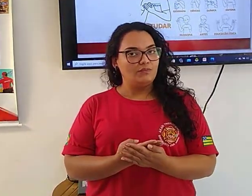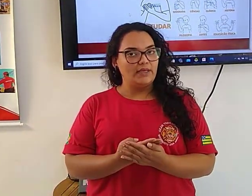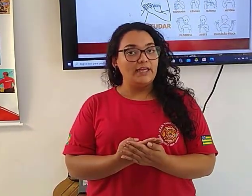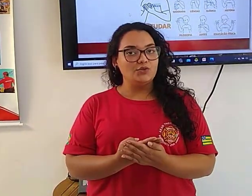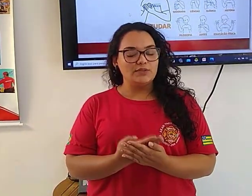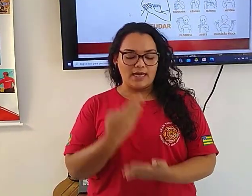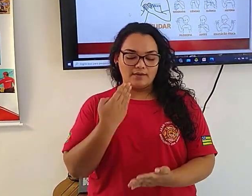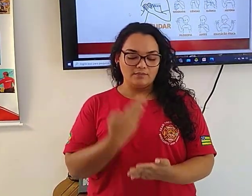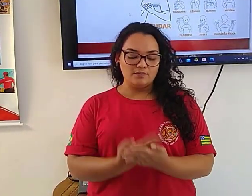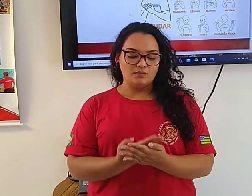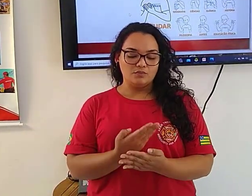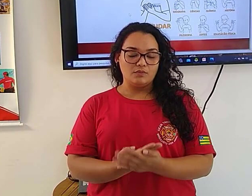Estudar.